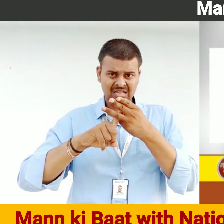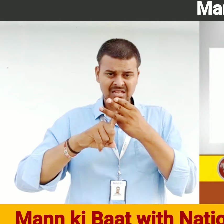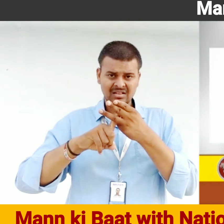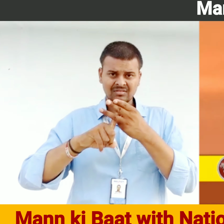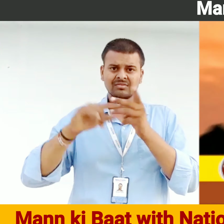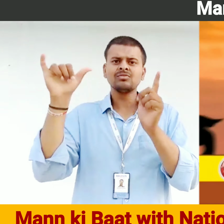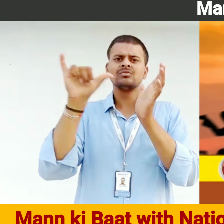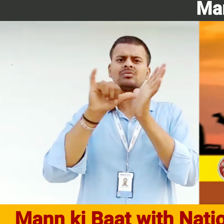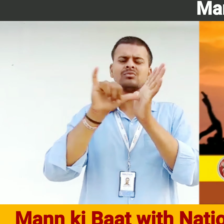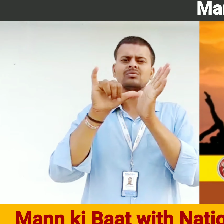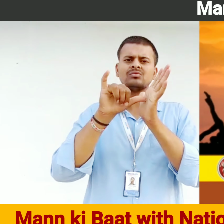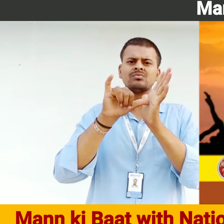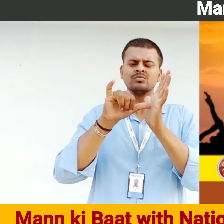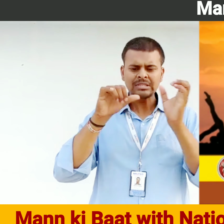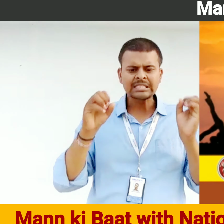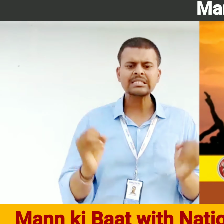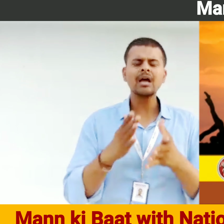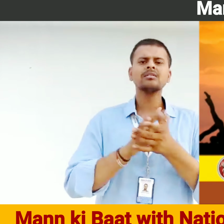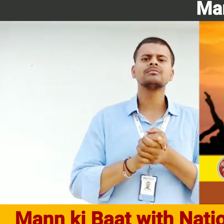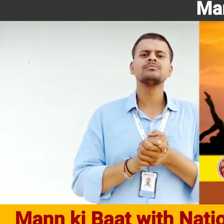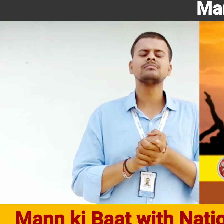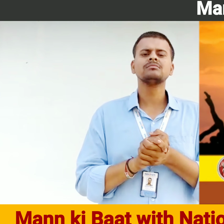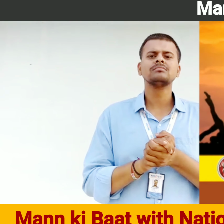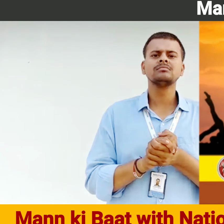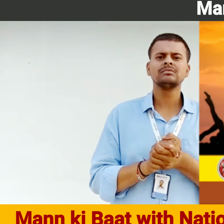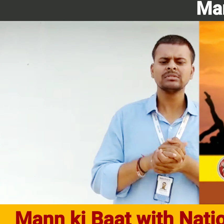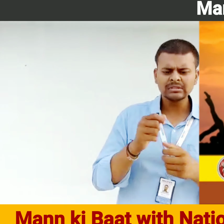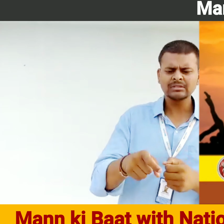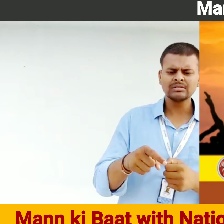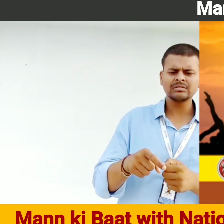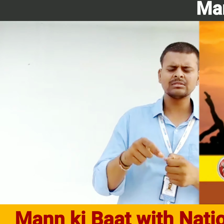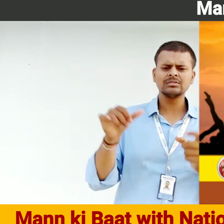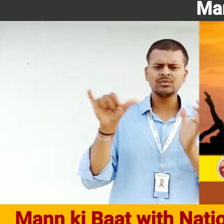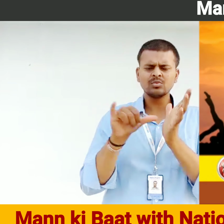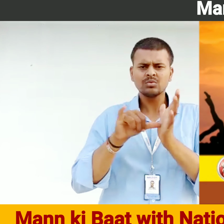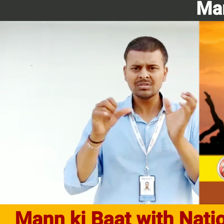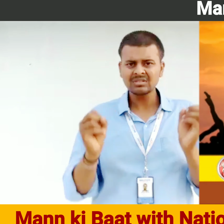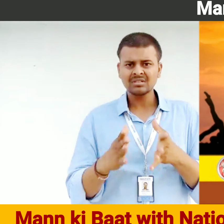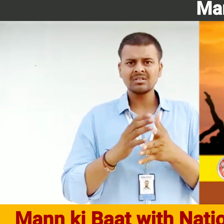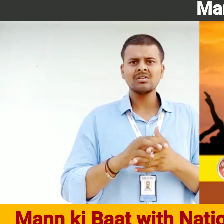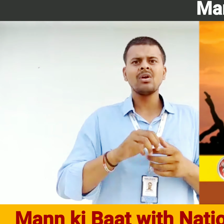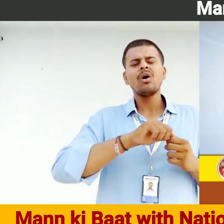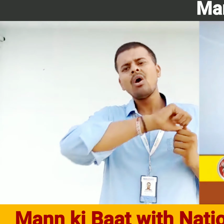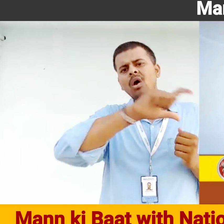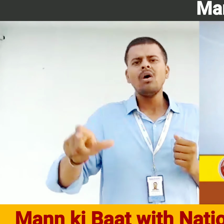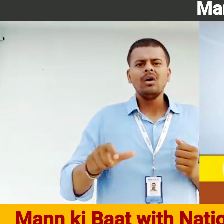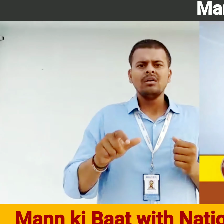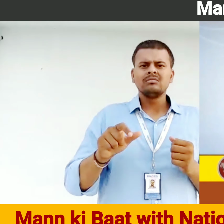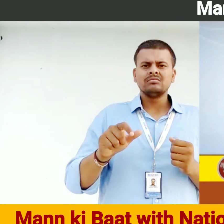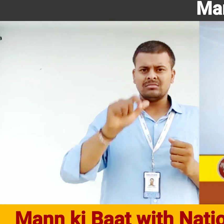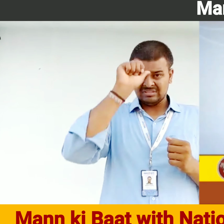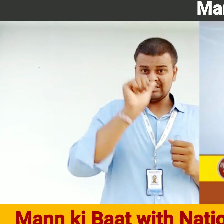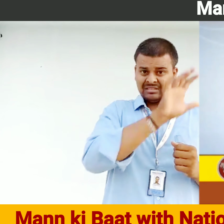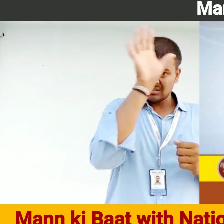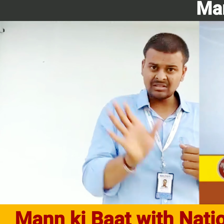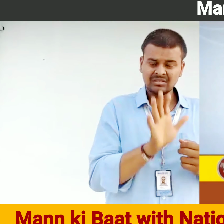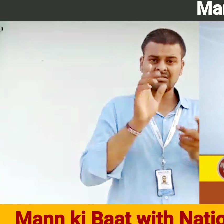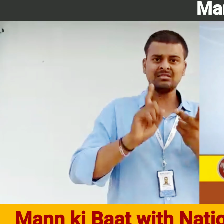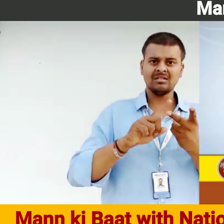से अंतर्राष्ट्रीय वीडियो ब्लॉग उसकी प्रतियोगिता शुरू की है। भारत ही नहीं, पूरी दुनिया के